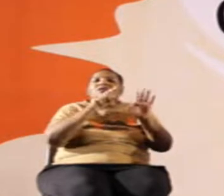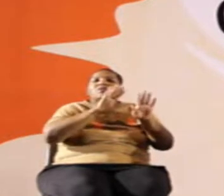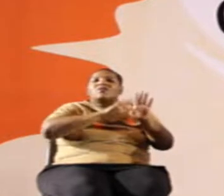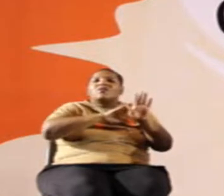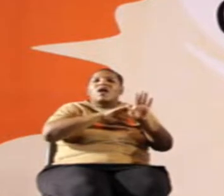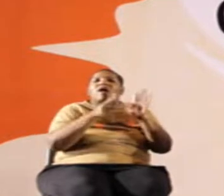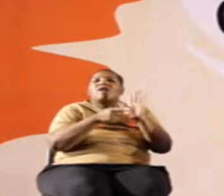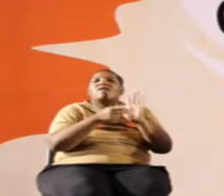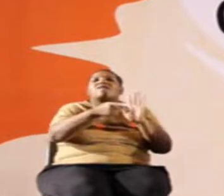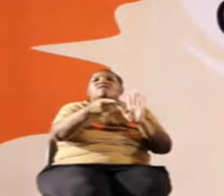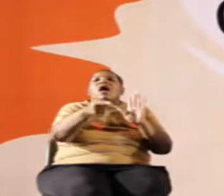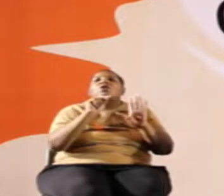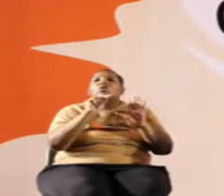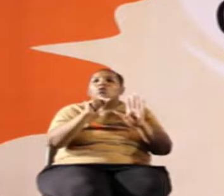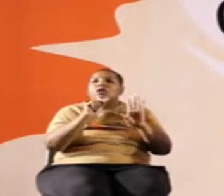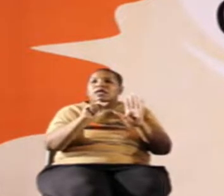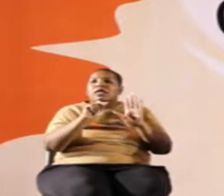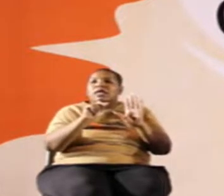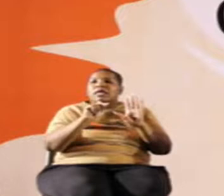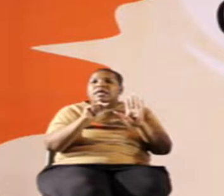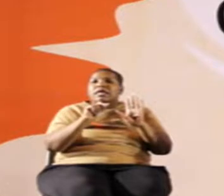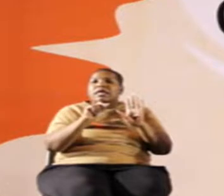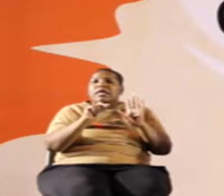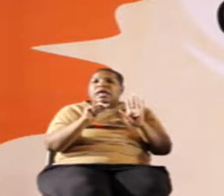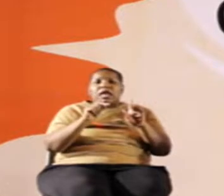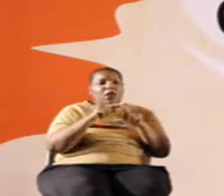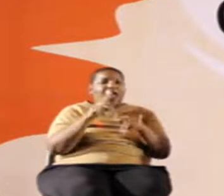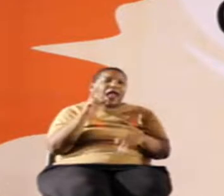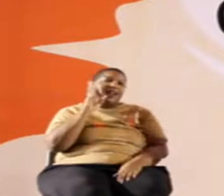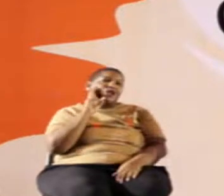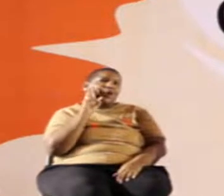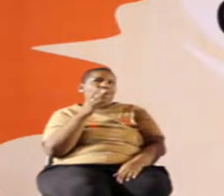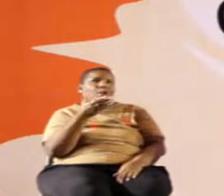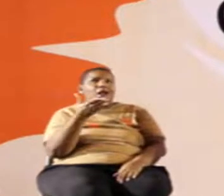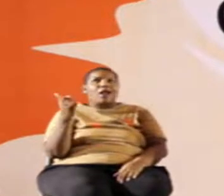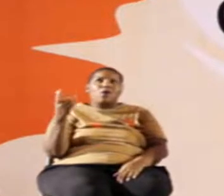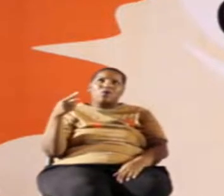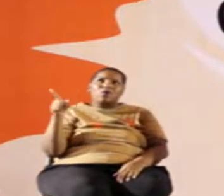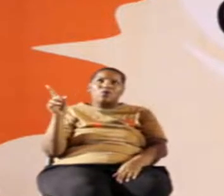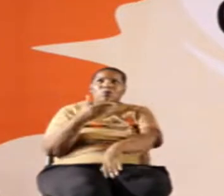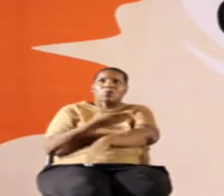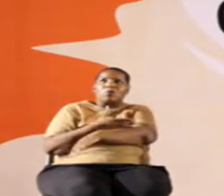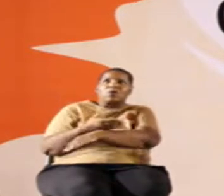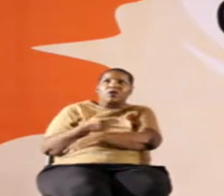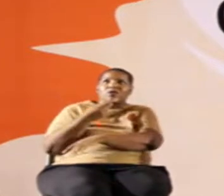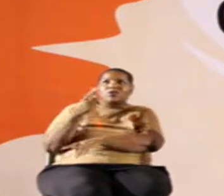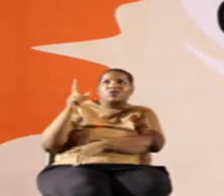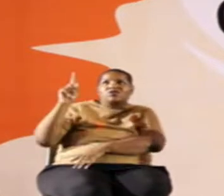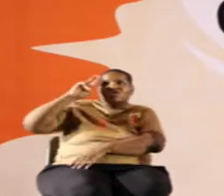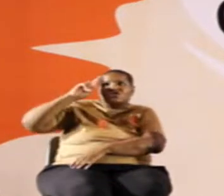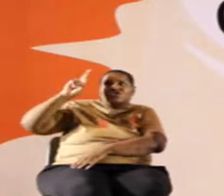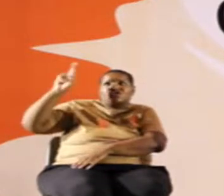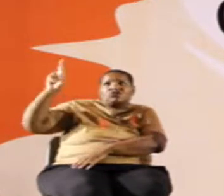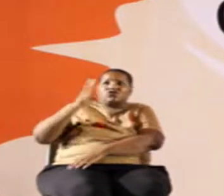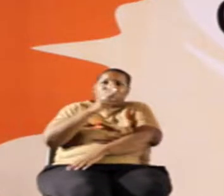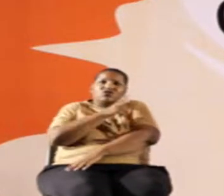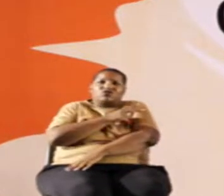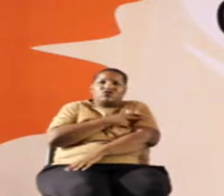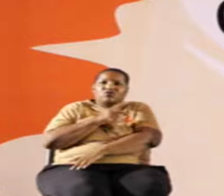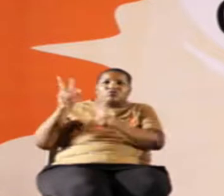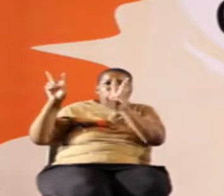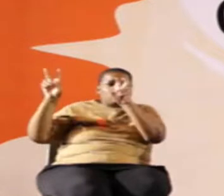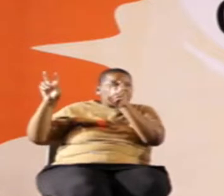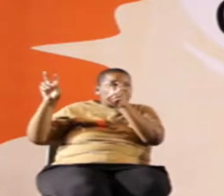dito, não é? É não naturalizar o que o homem branco, patrão, dono daquela mídia,